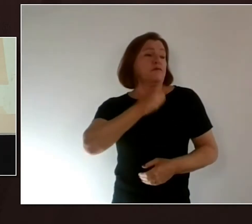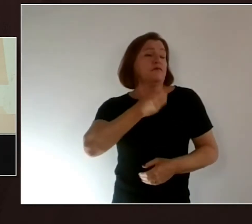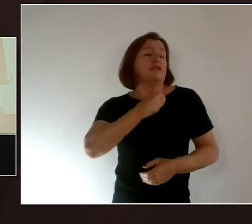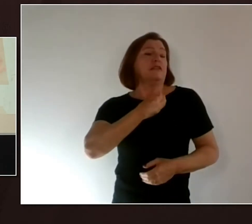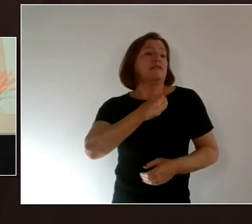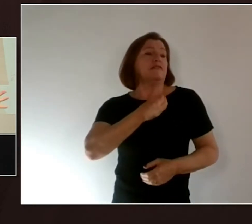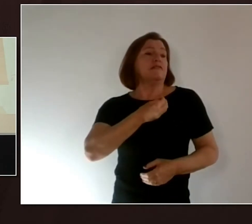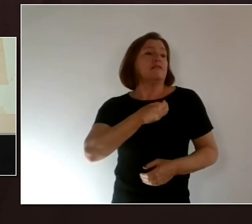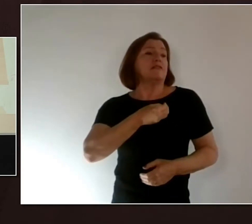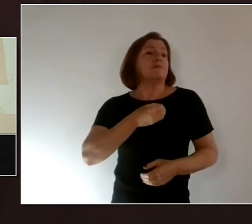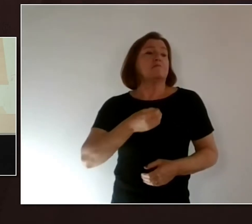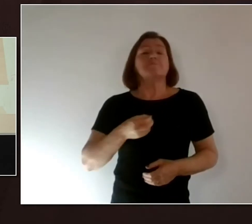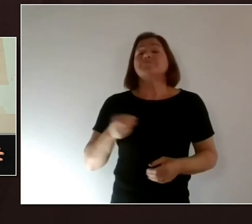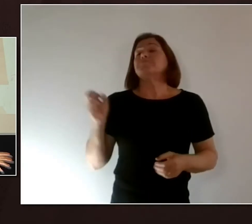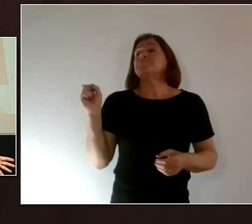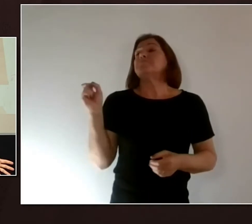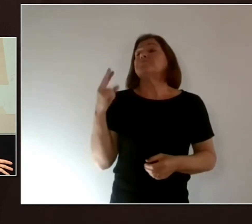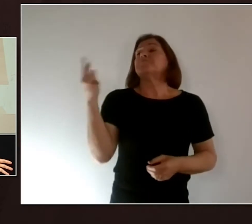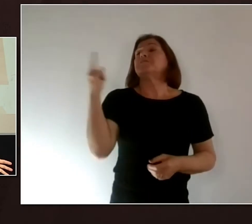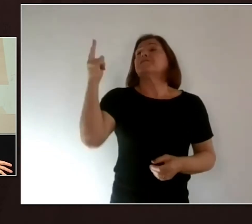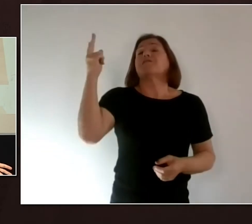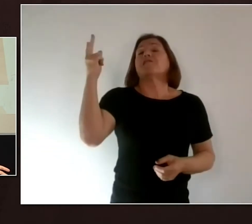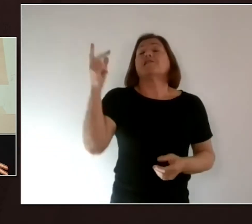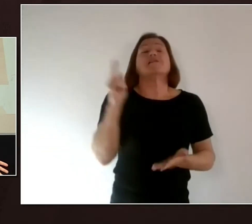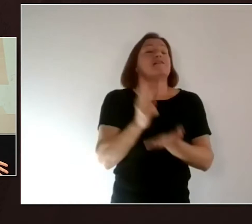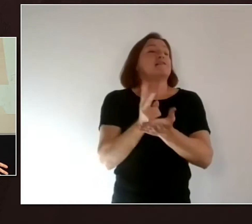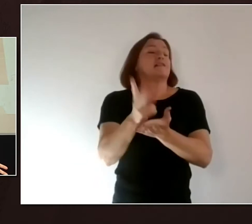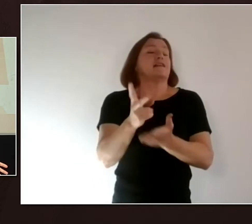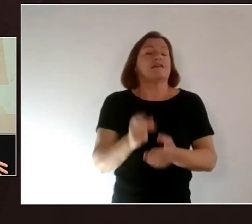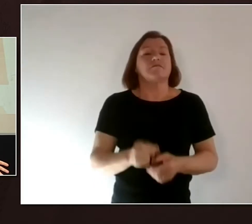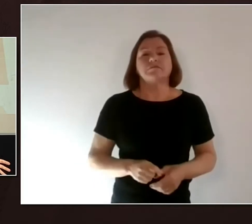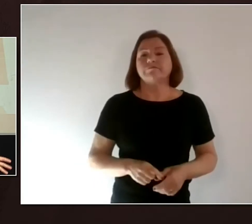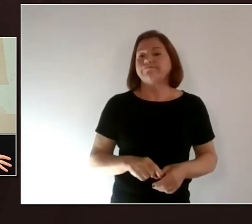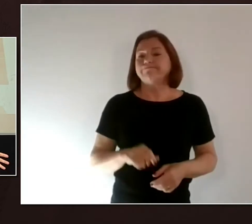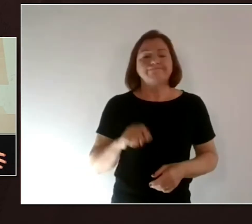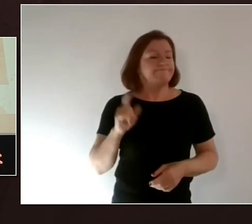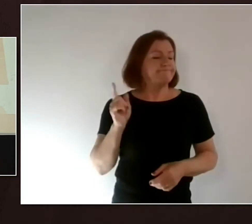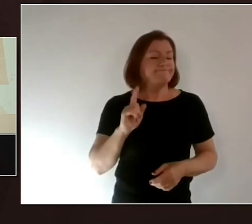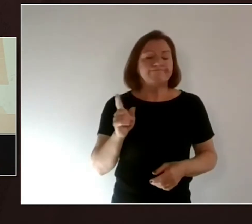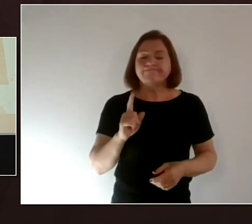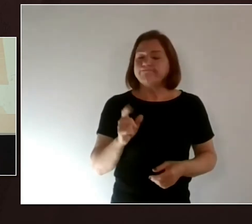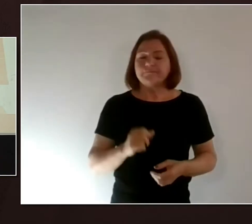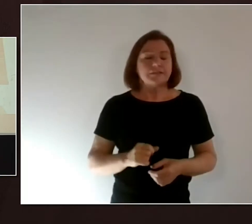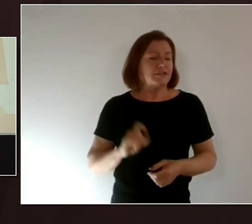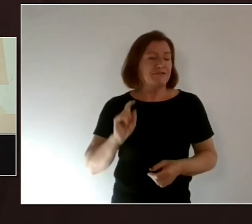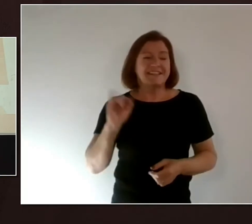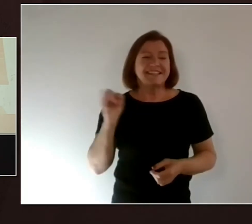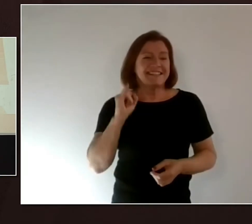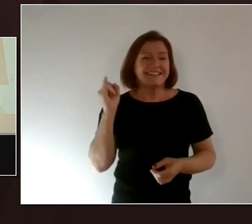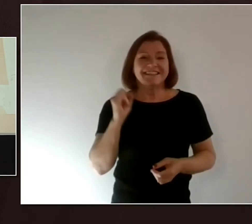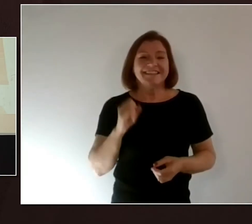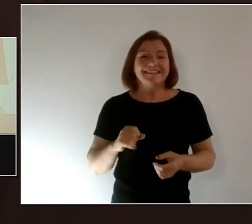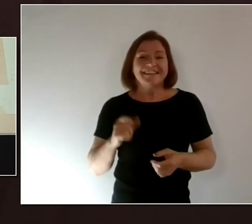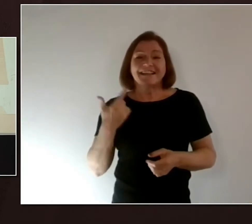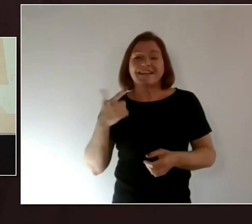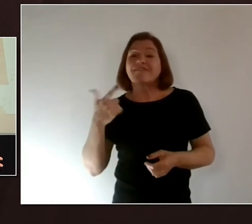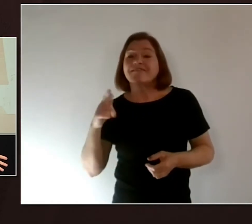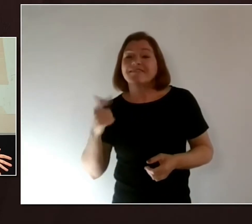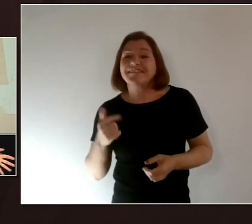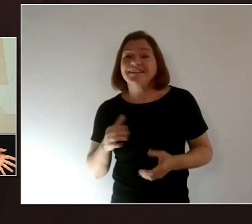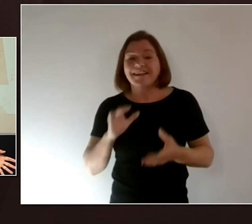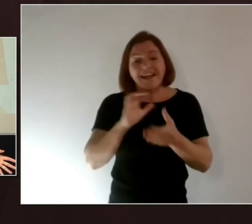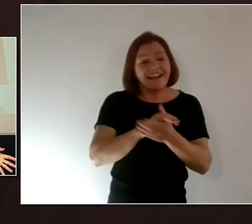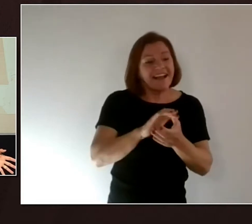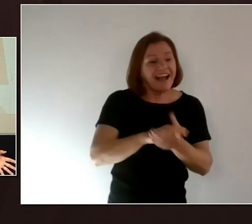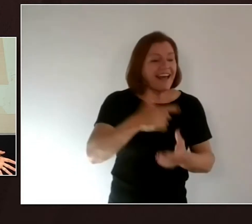de vitórias. Irmãos, não existe isso, não existe casal 20, só na televisão, tá? Casal